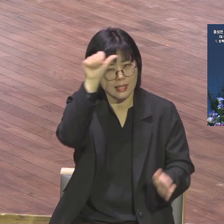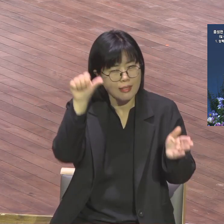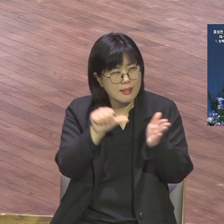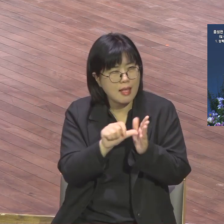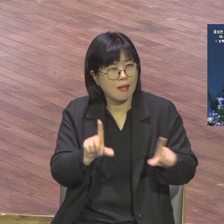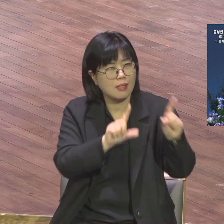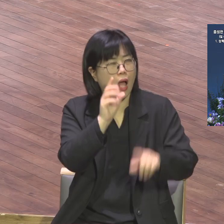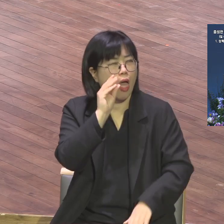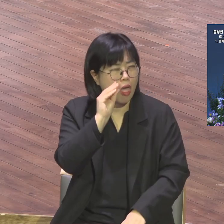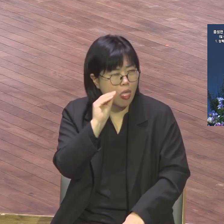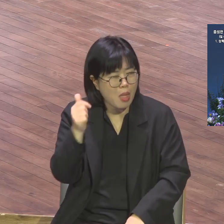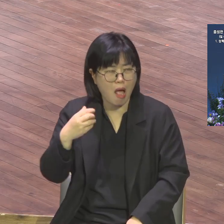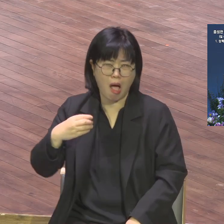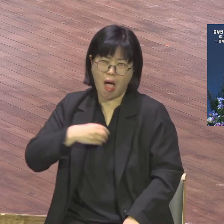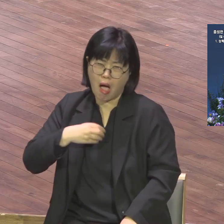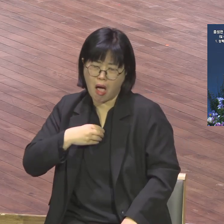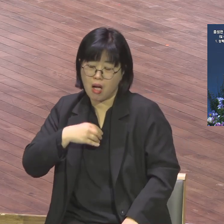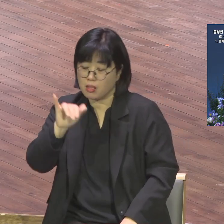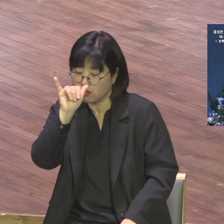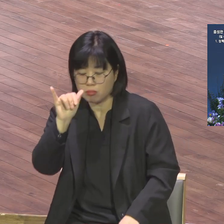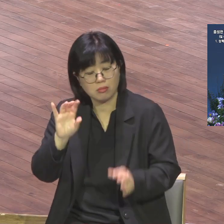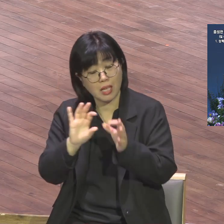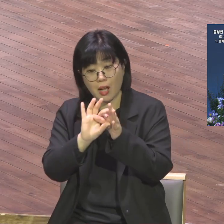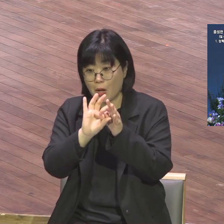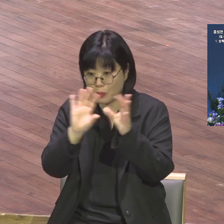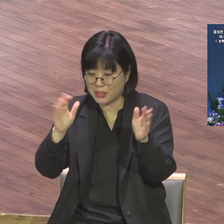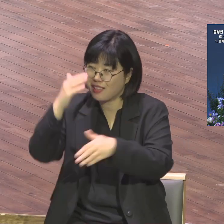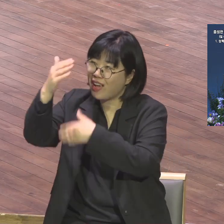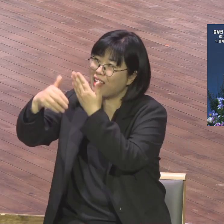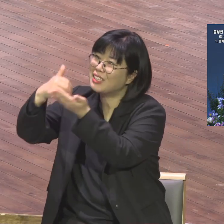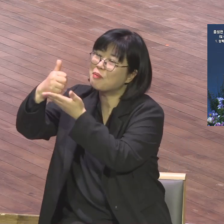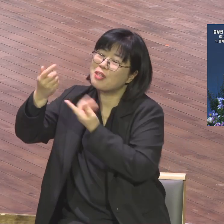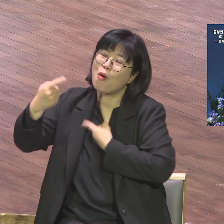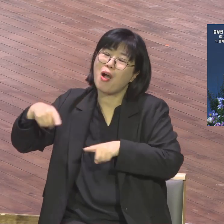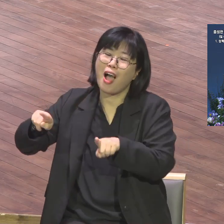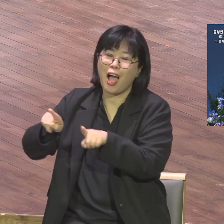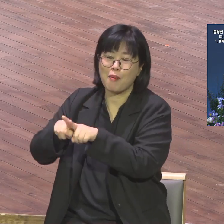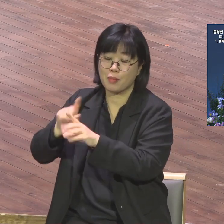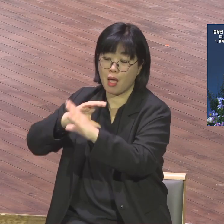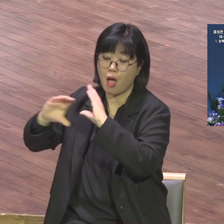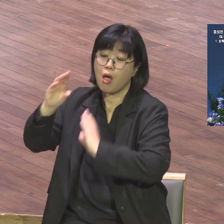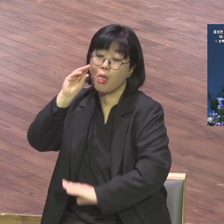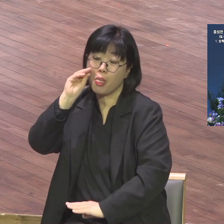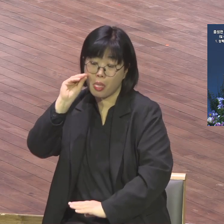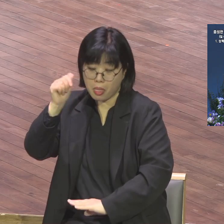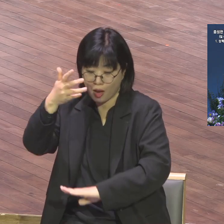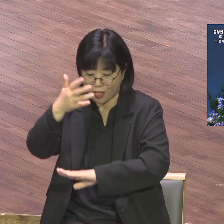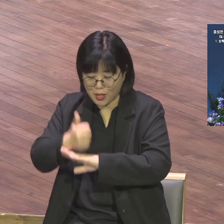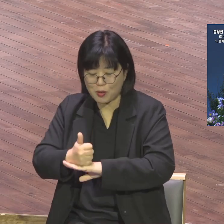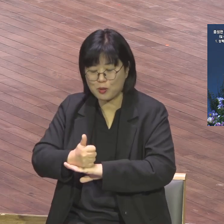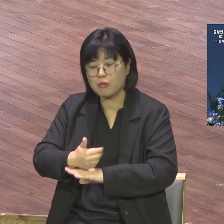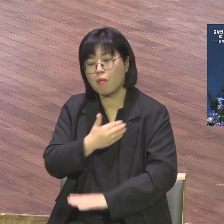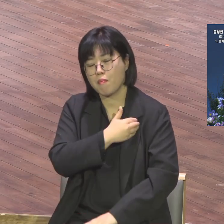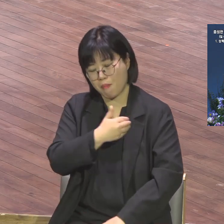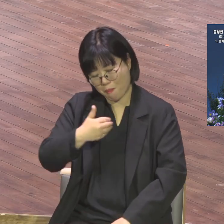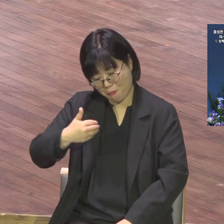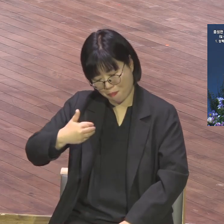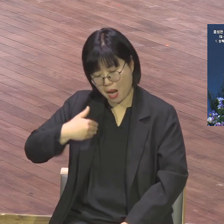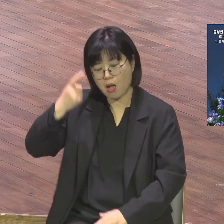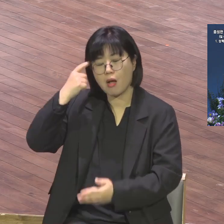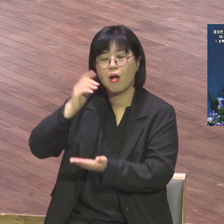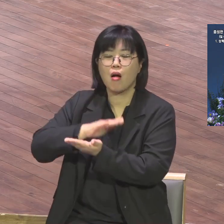사도 바울처럼 당당한 결론적 고백을 할 수가 있습니다.